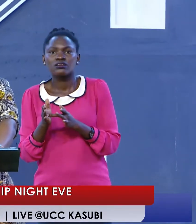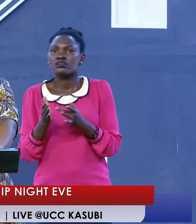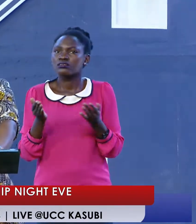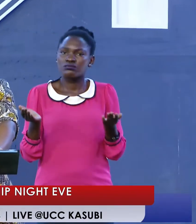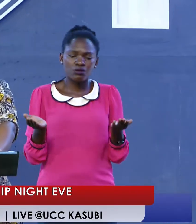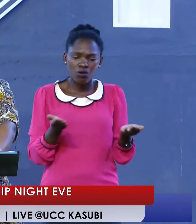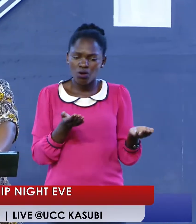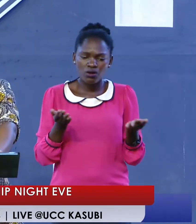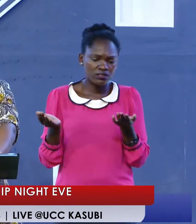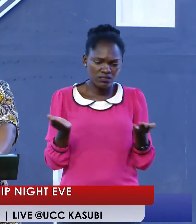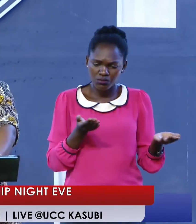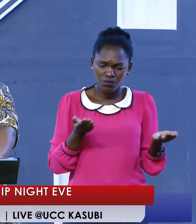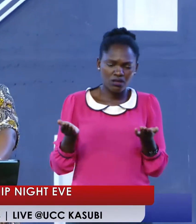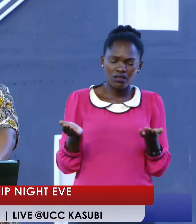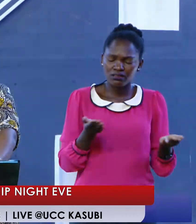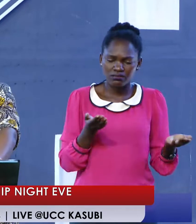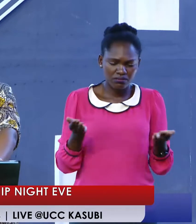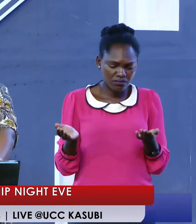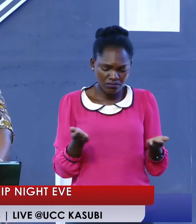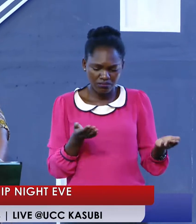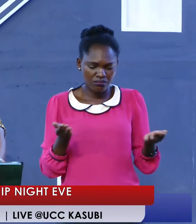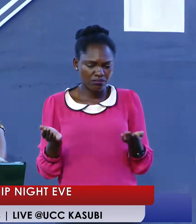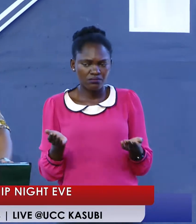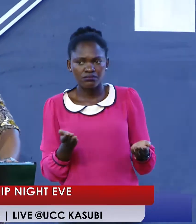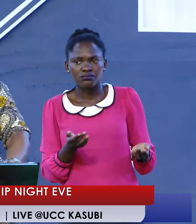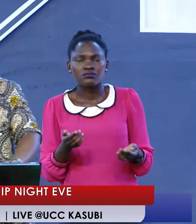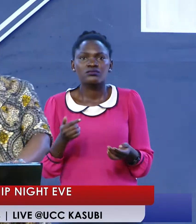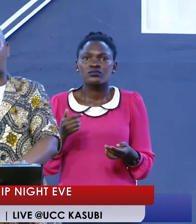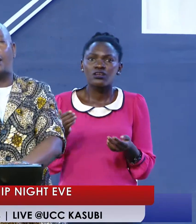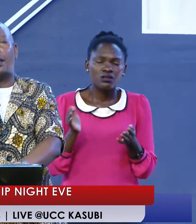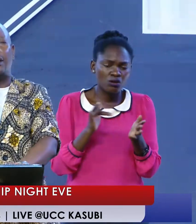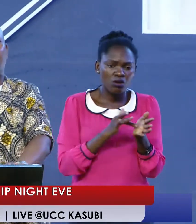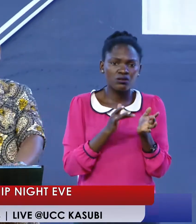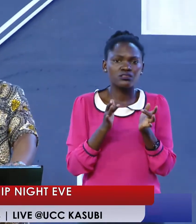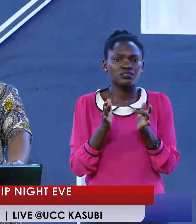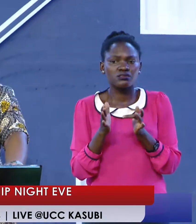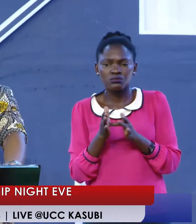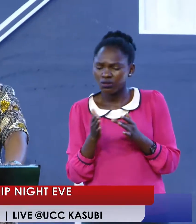Yesu Angoliwa. Zizan kunonye.